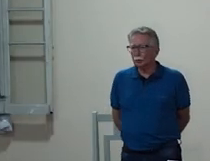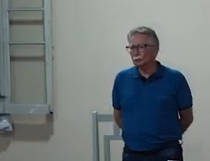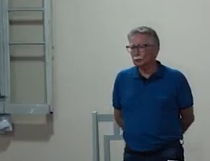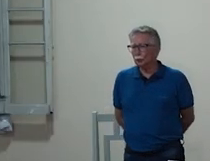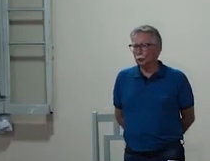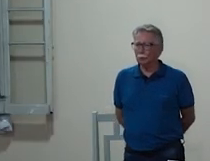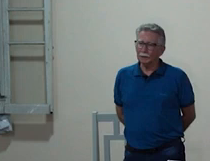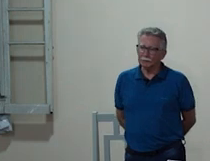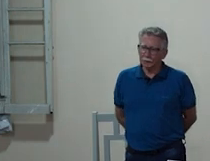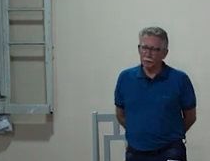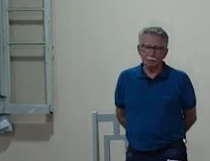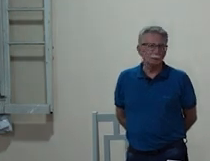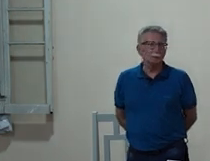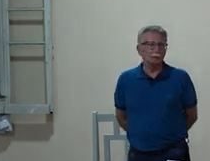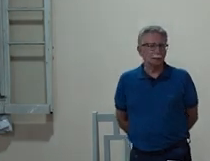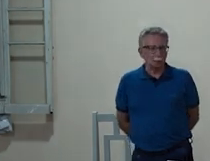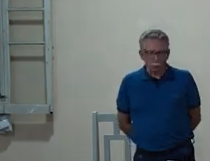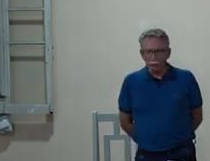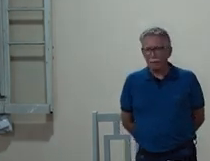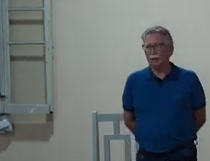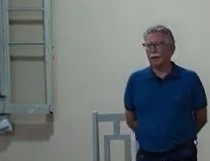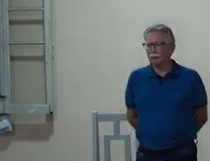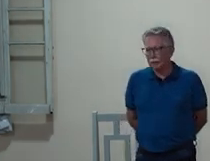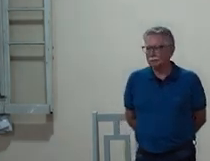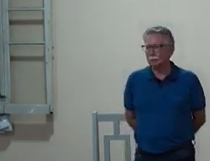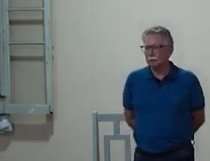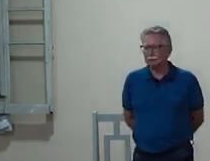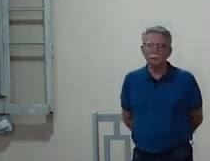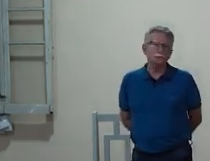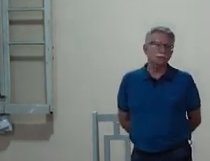A todos, o Clube Literário de Paranaguá